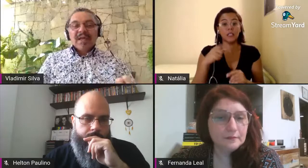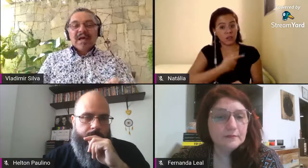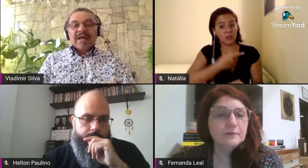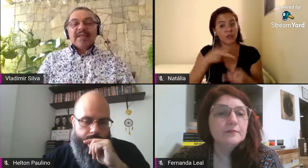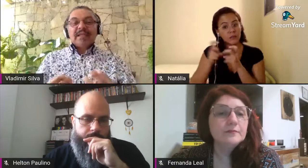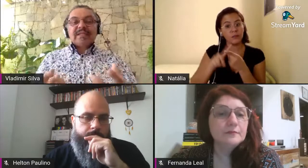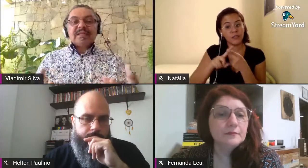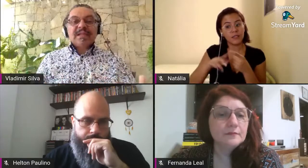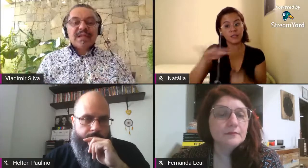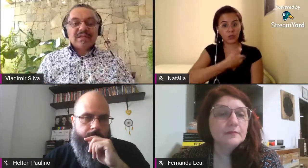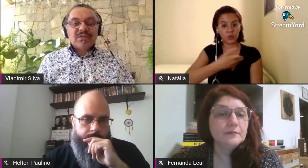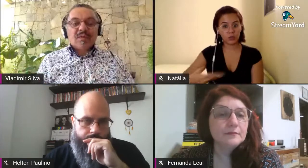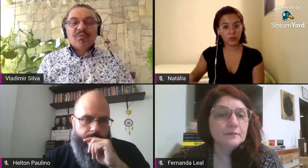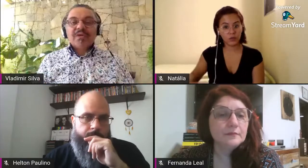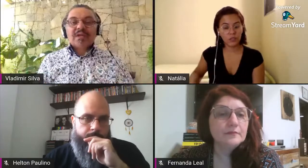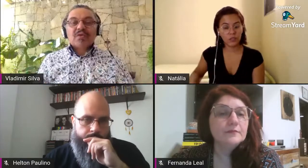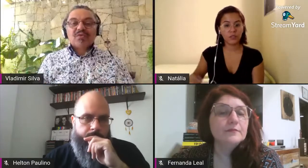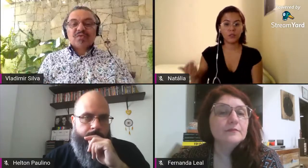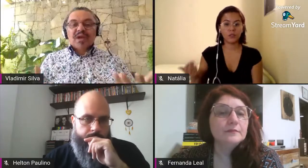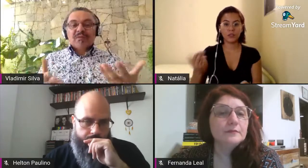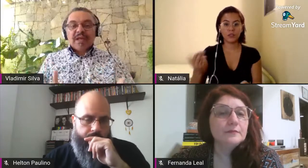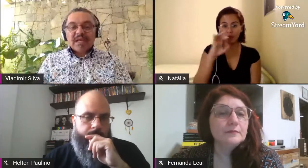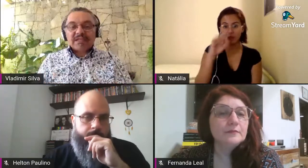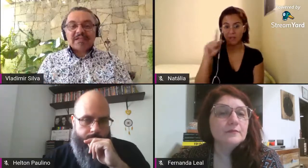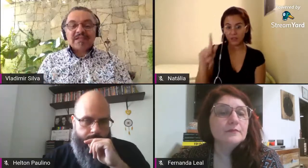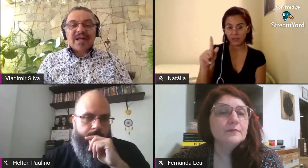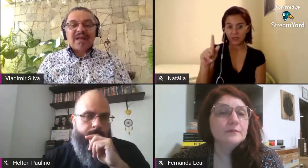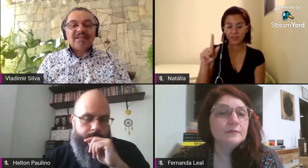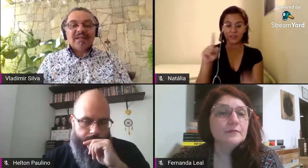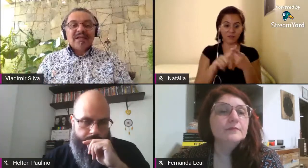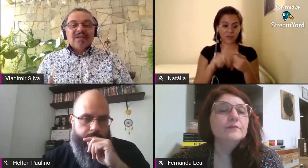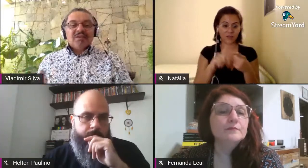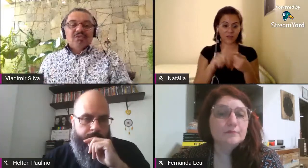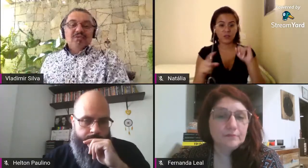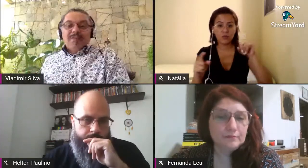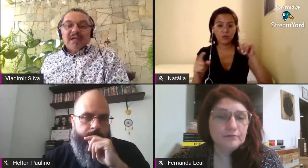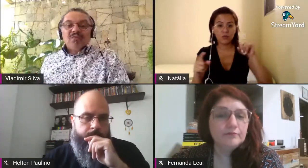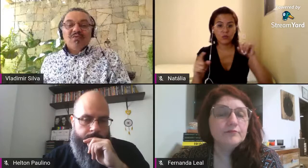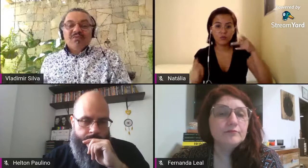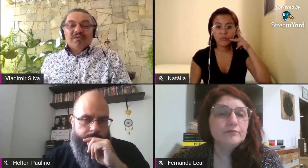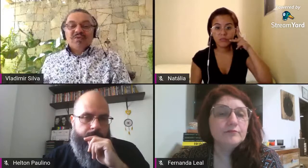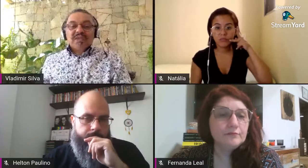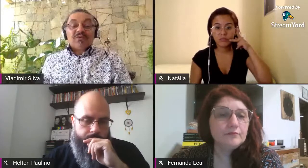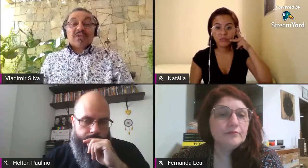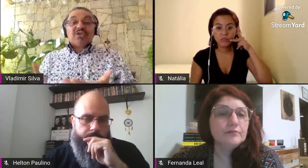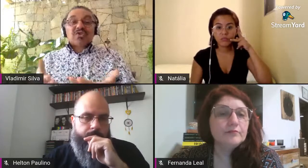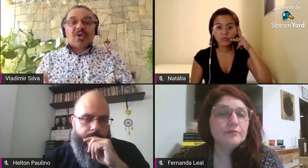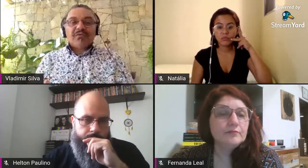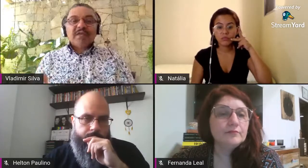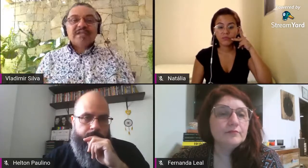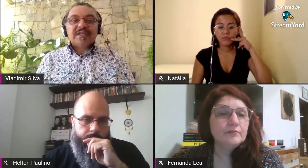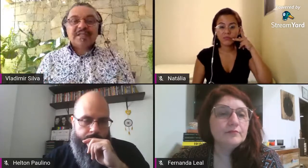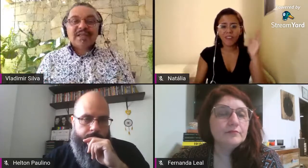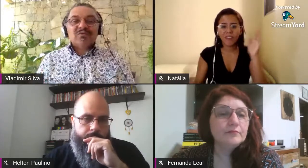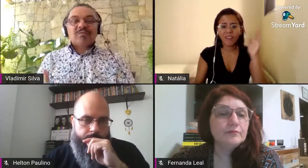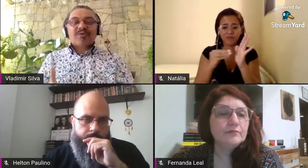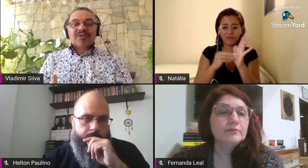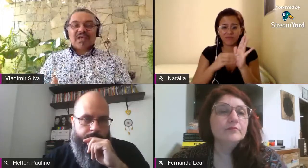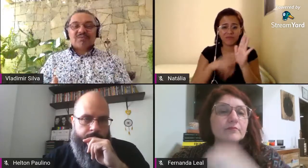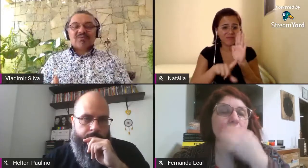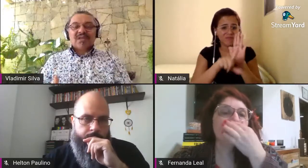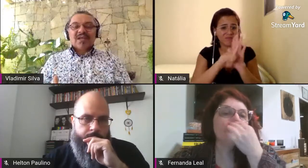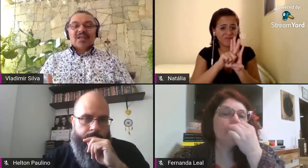Pessoa, a inexistência de uma política cultural nesta cidade de parte do governo do estado, que só financia